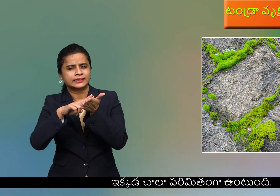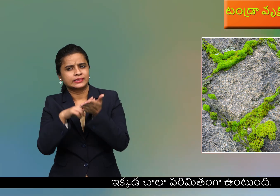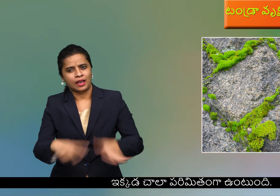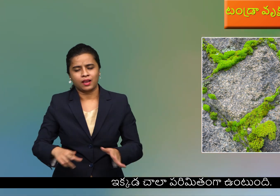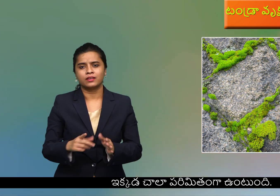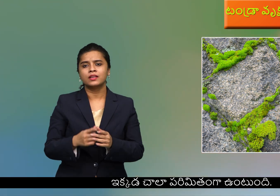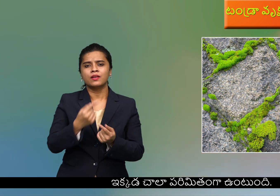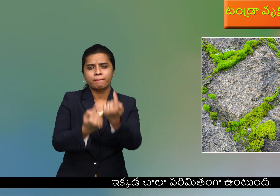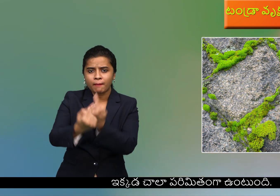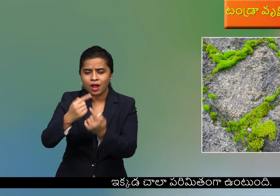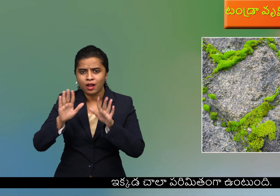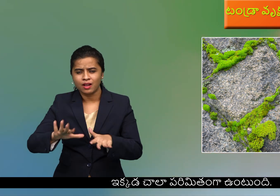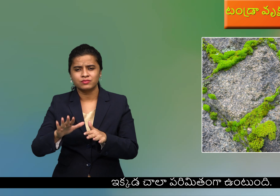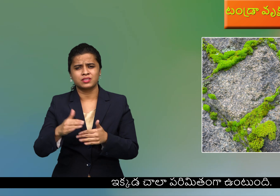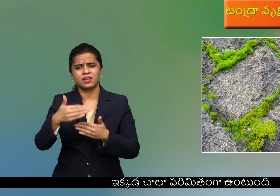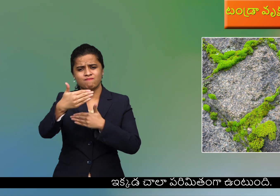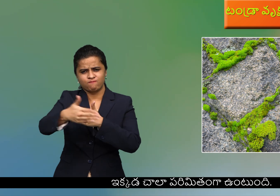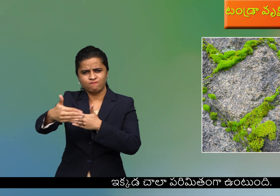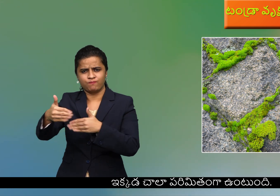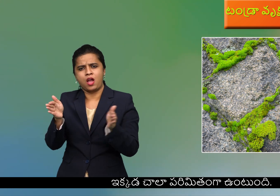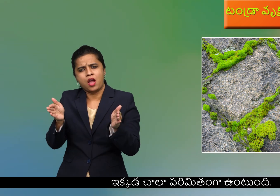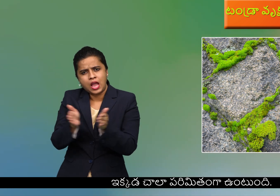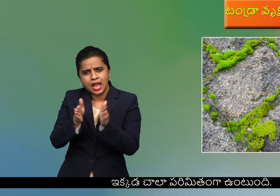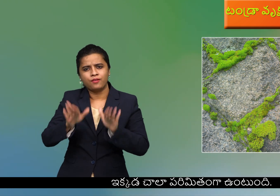చాలా పరిమితంగా ఉంటుంది.